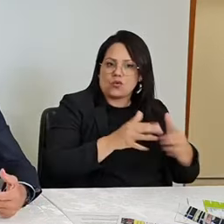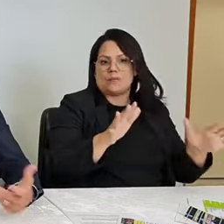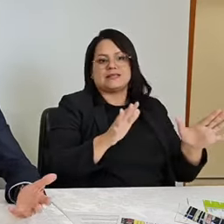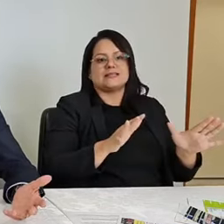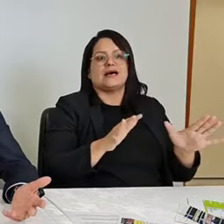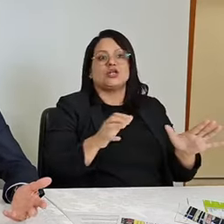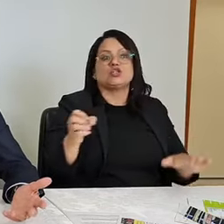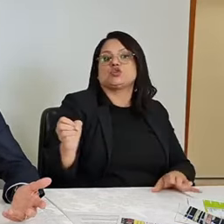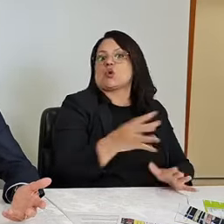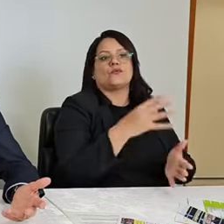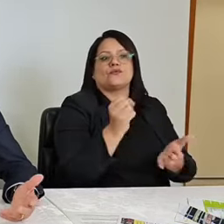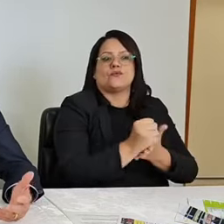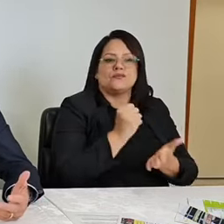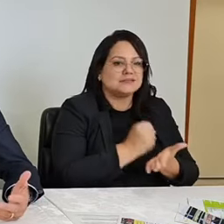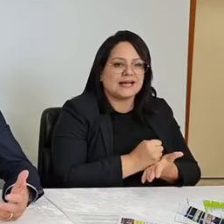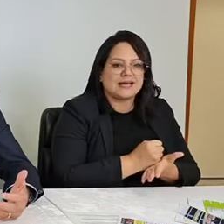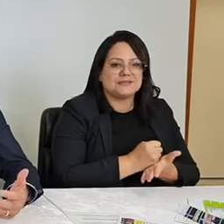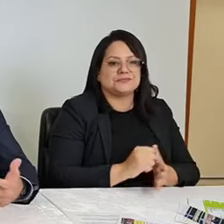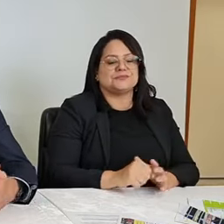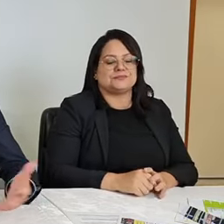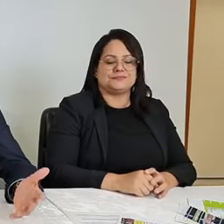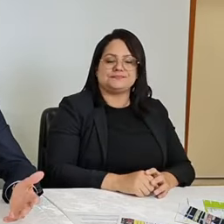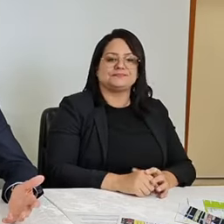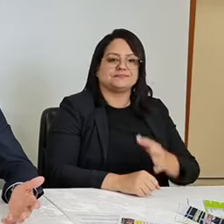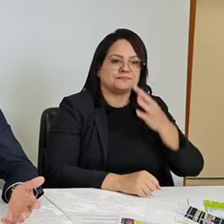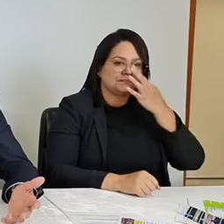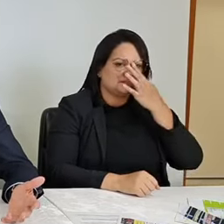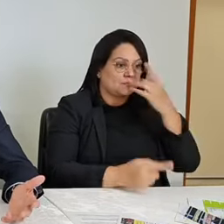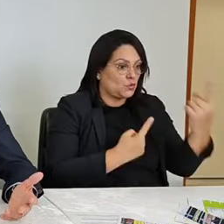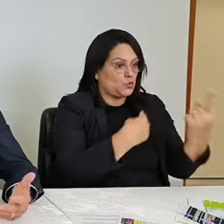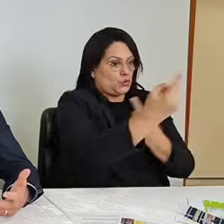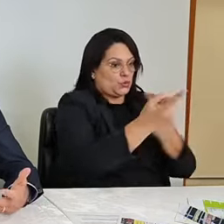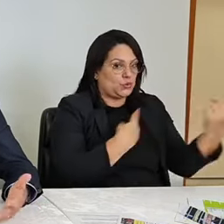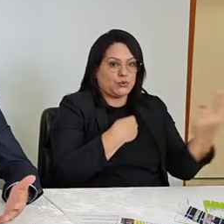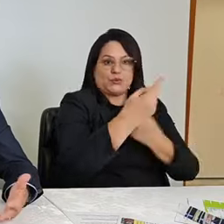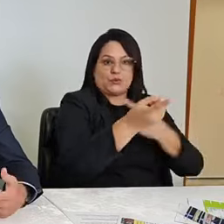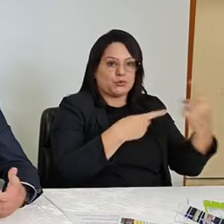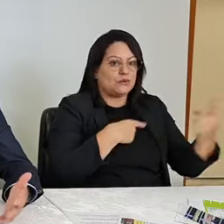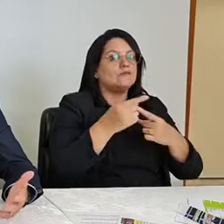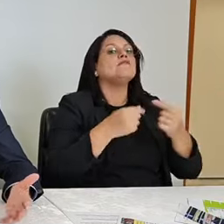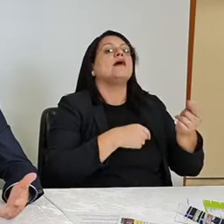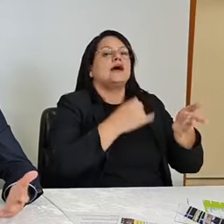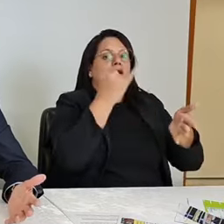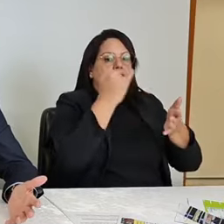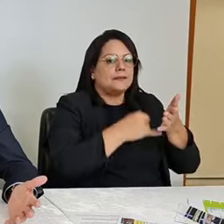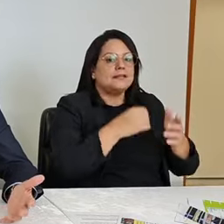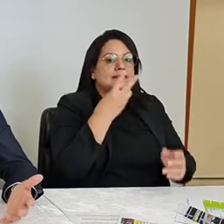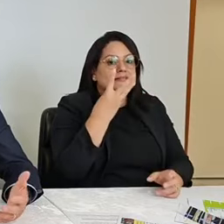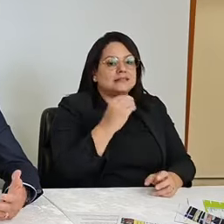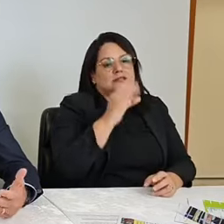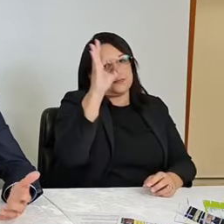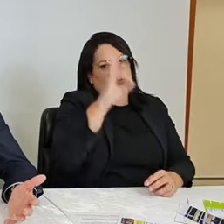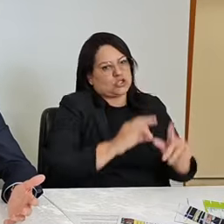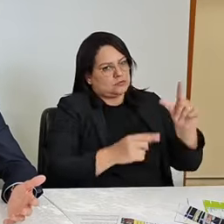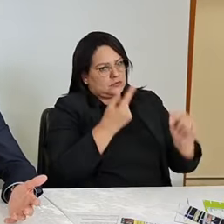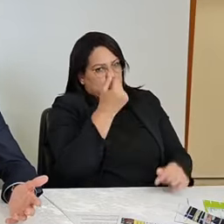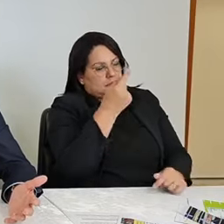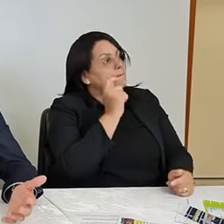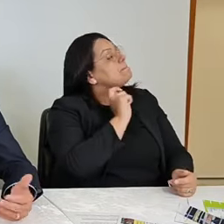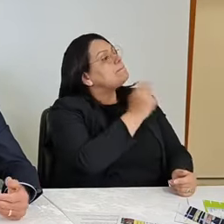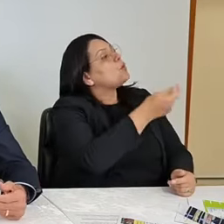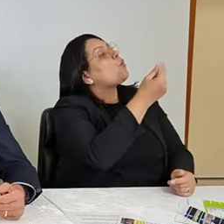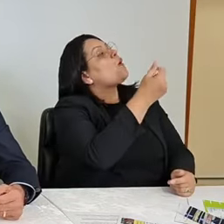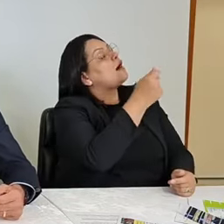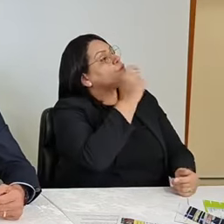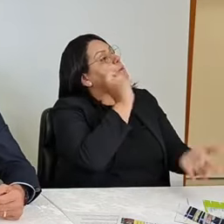vigor um novo contrato, né, com a rodovia, onde vai se reduzir em torno de 30% o valor do